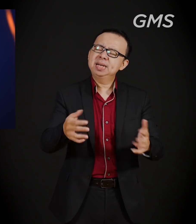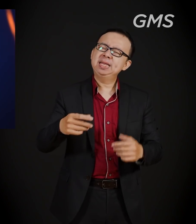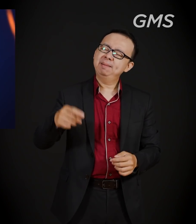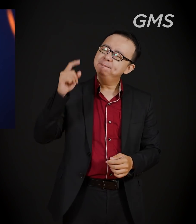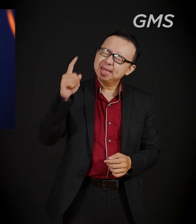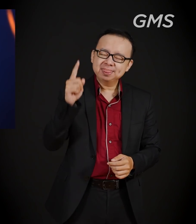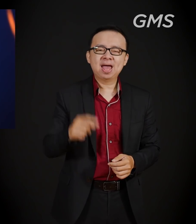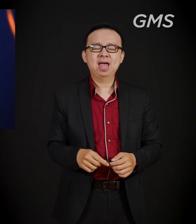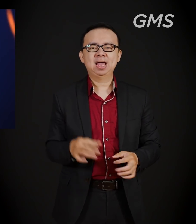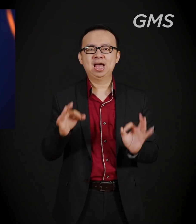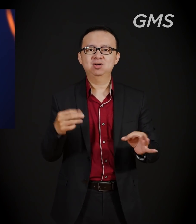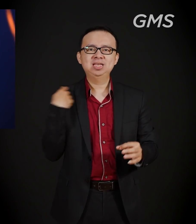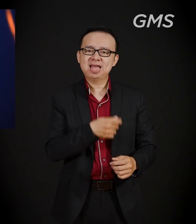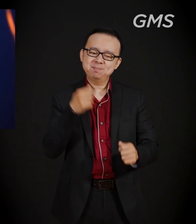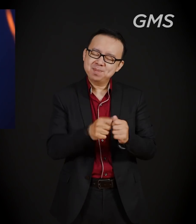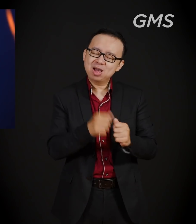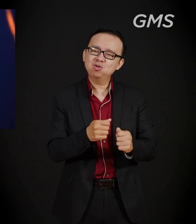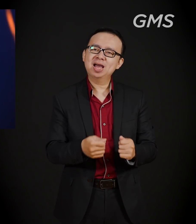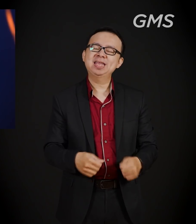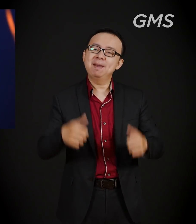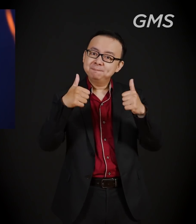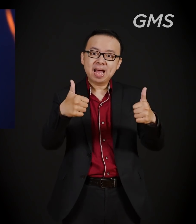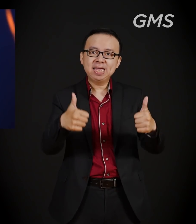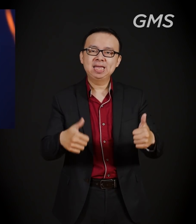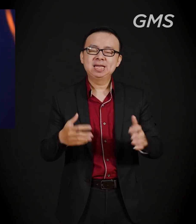mengerjakan dengan motivasi yang tulus. Kita mengerjakan dengan